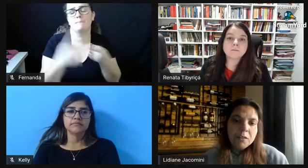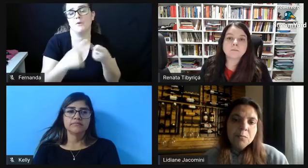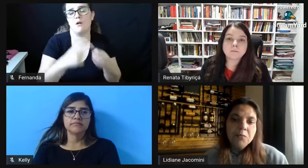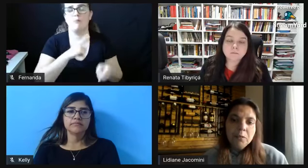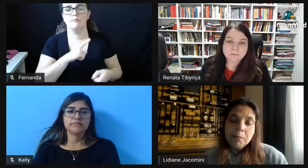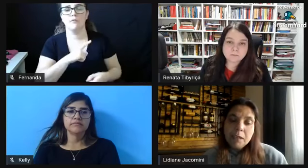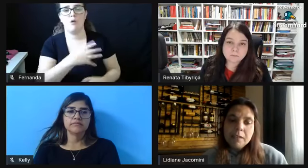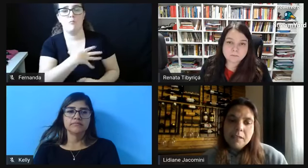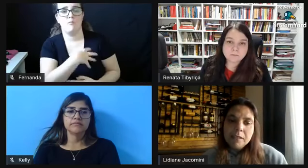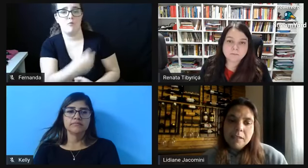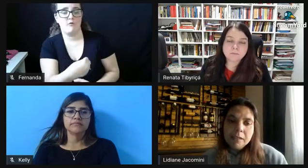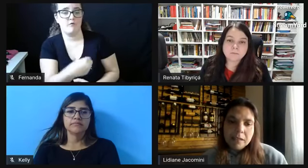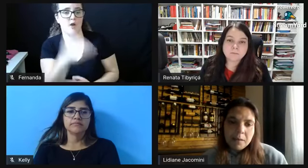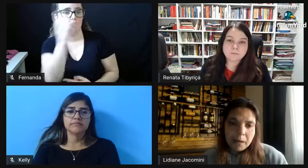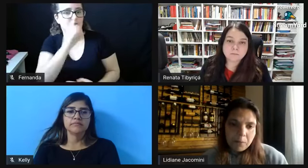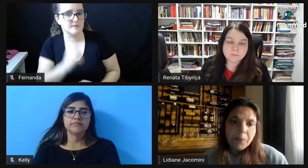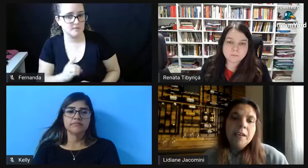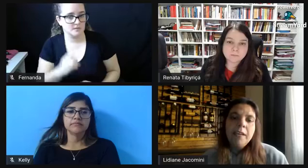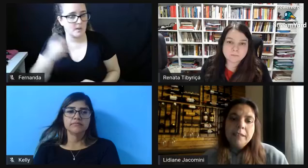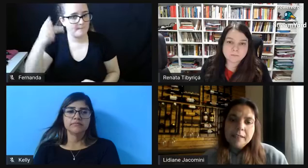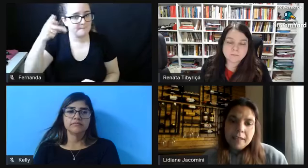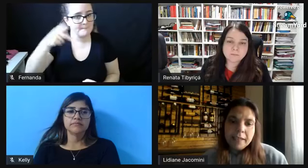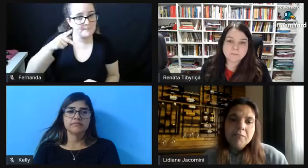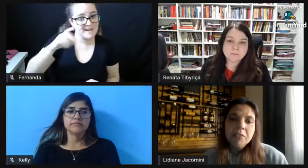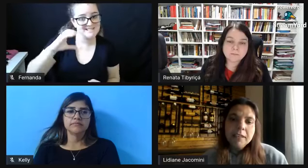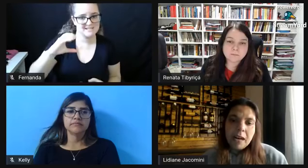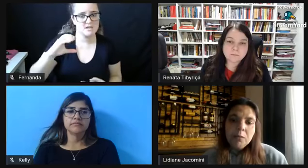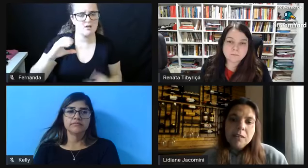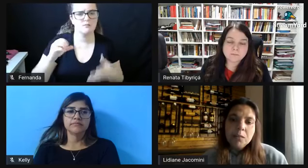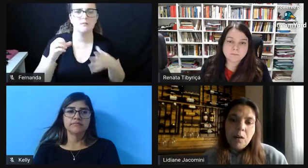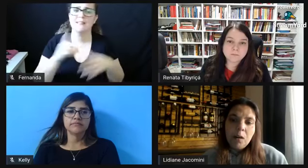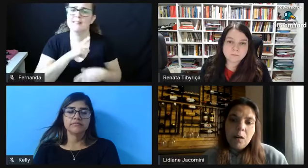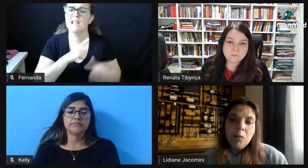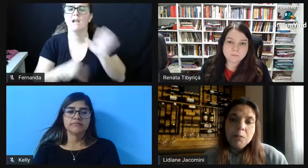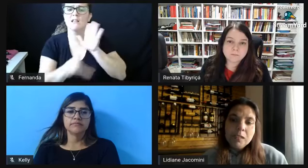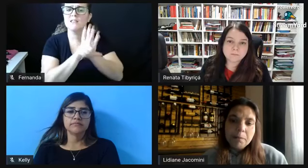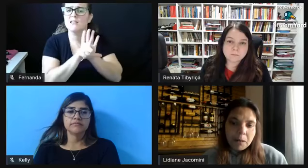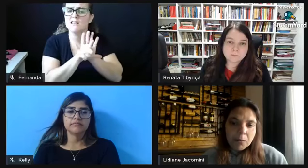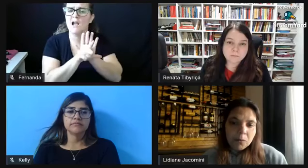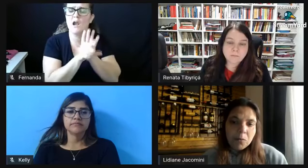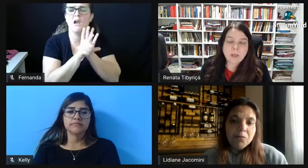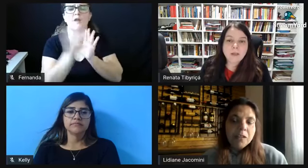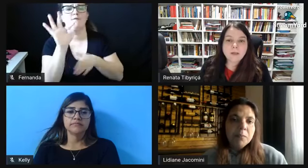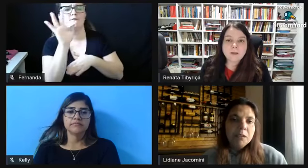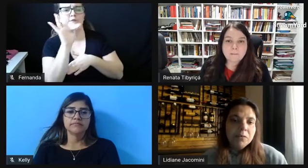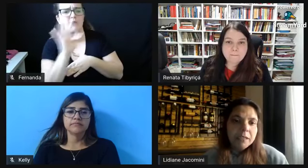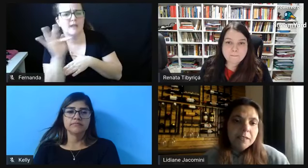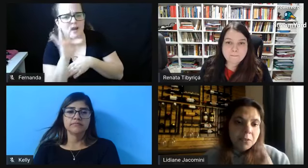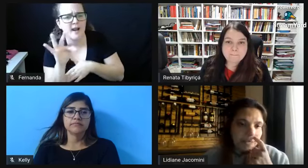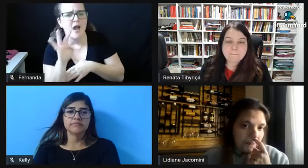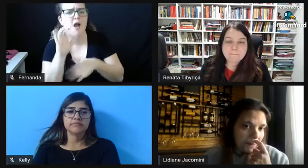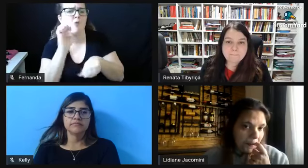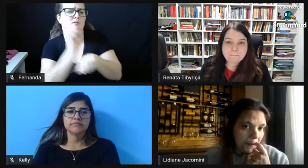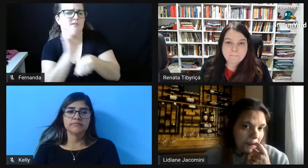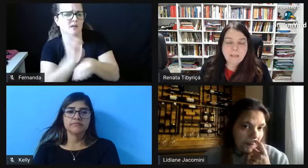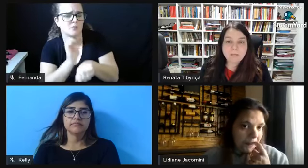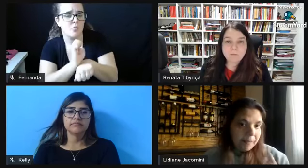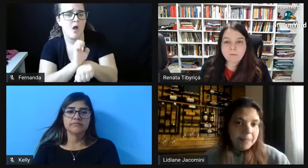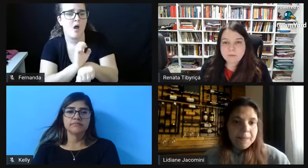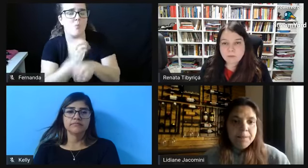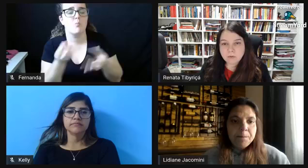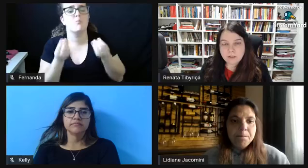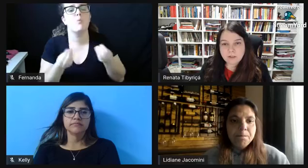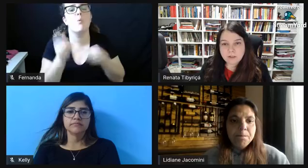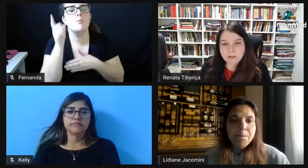No caso, meu filho tem paralisia cerebral. Essa lei é federal, estadual ou municipal? Como faço para conseguir esse direito? Ela